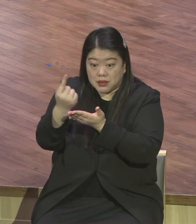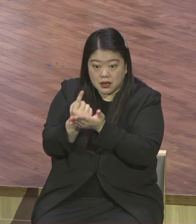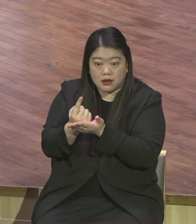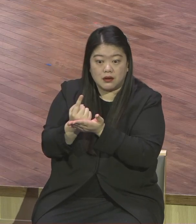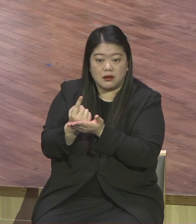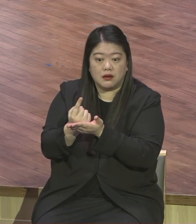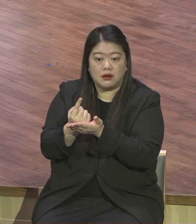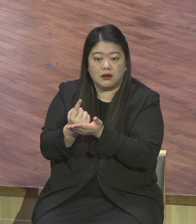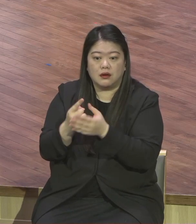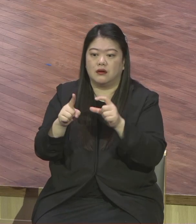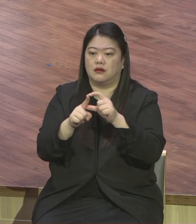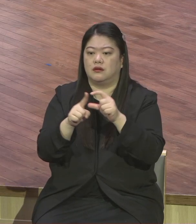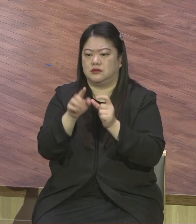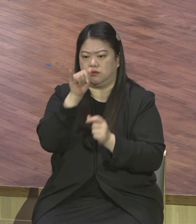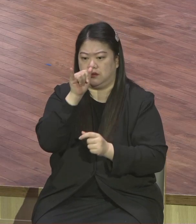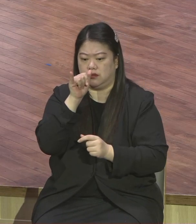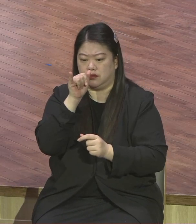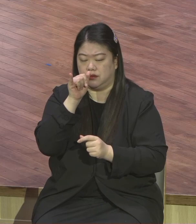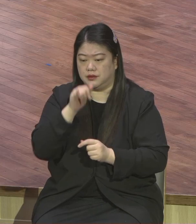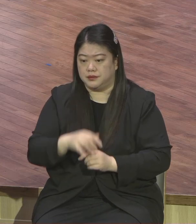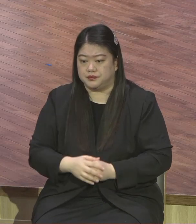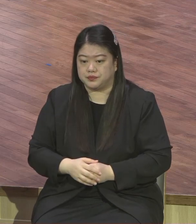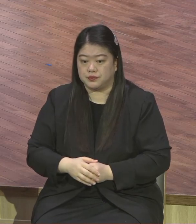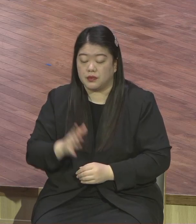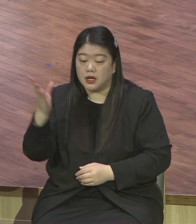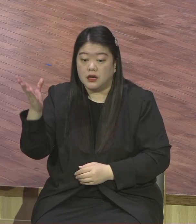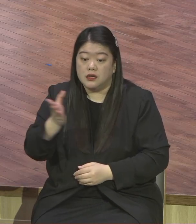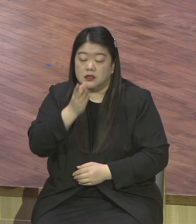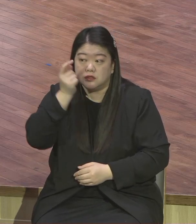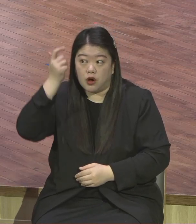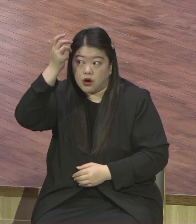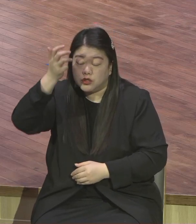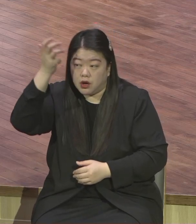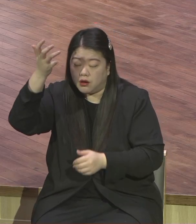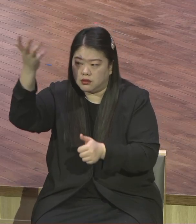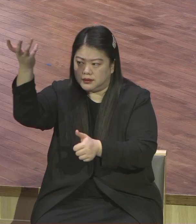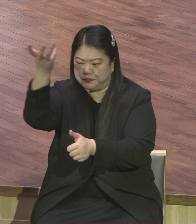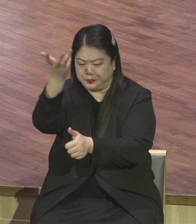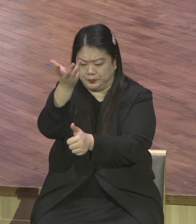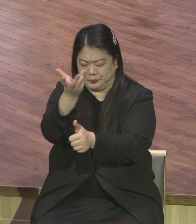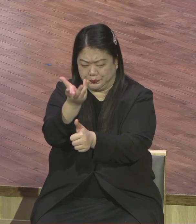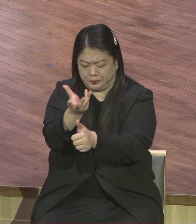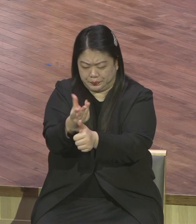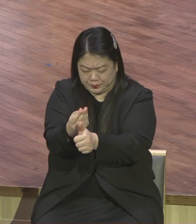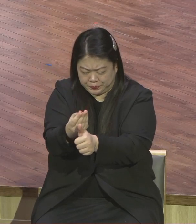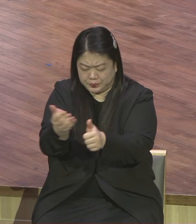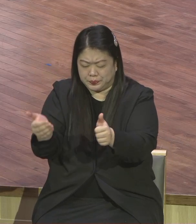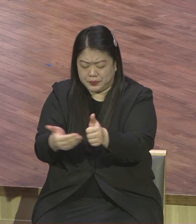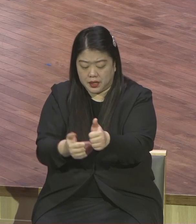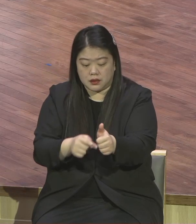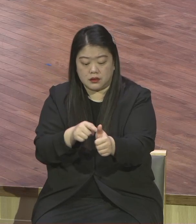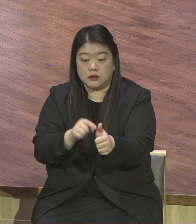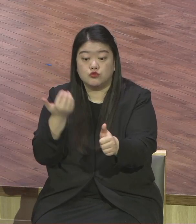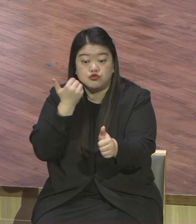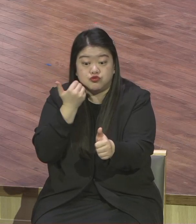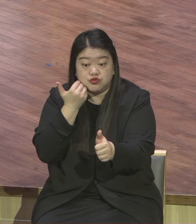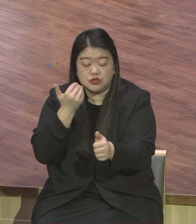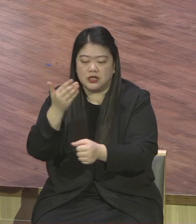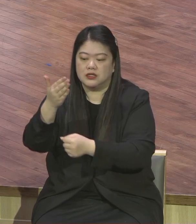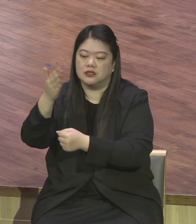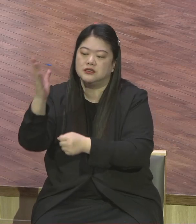임하는데 성령이 임하니까 그 성령이 임한 사람 성령이 임한 사람 이 성령의